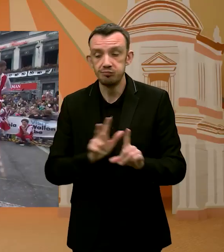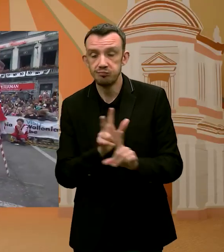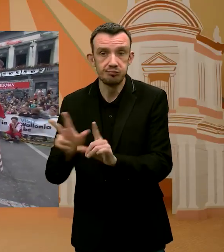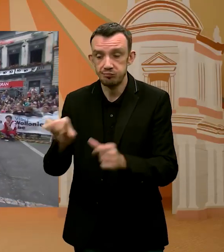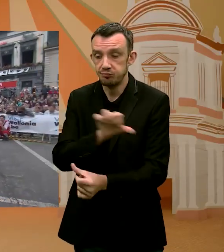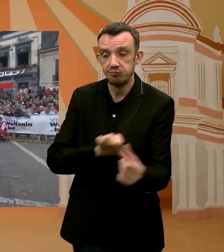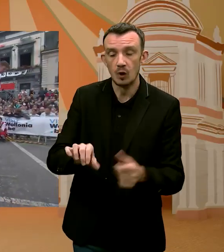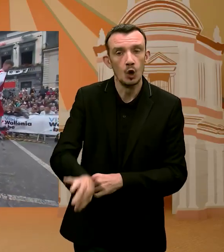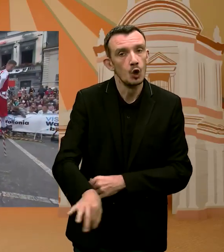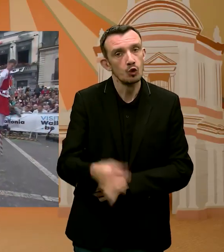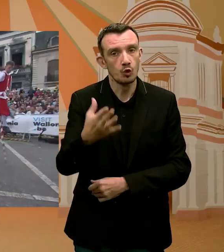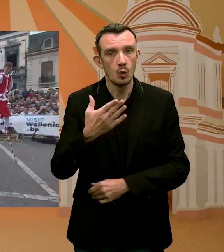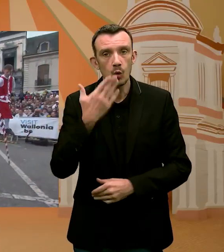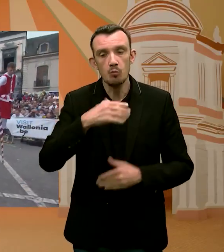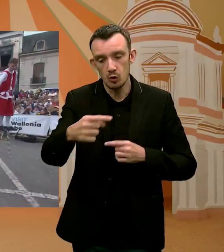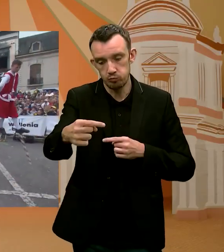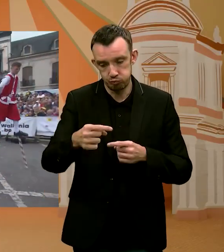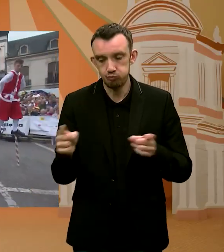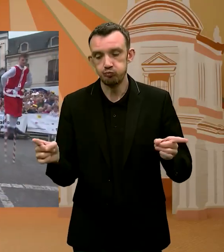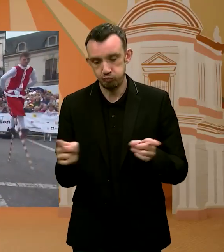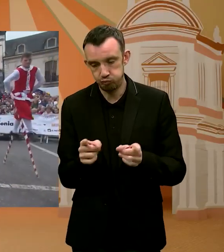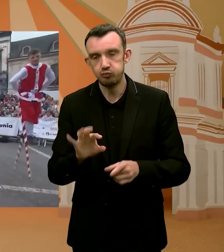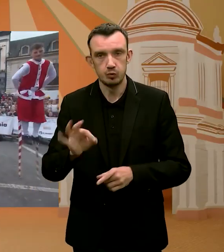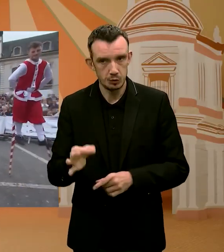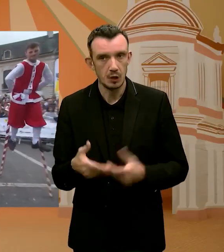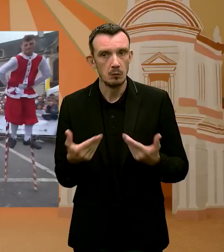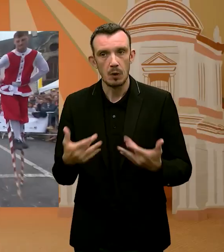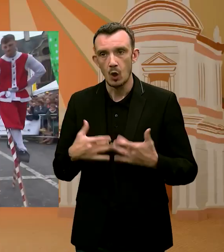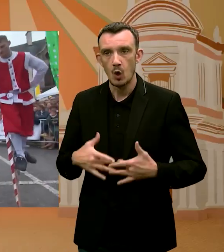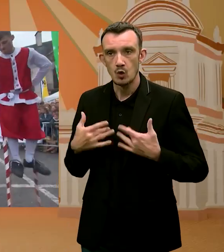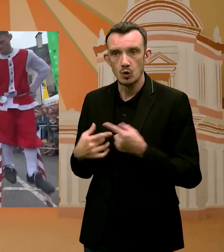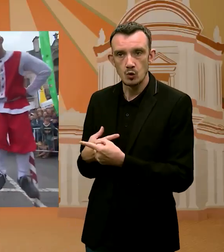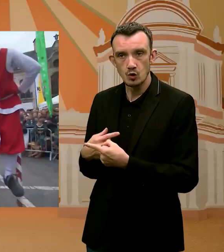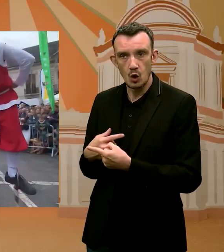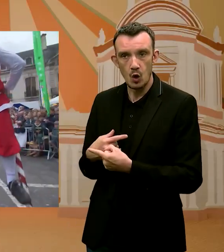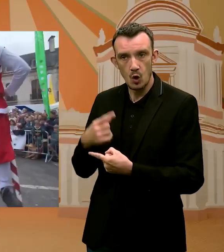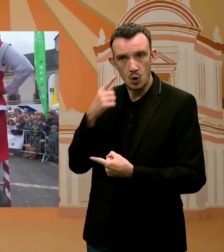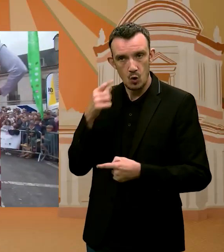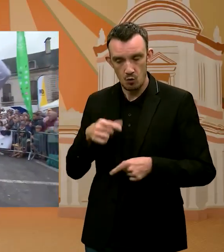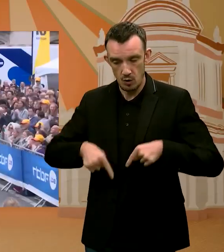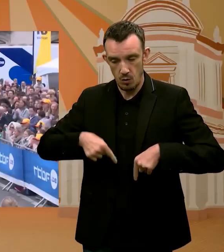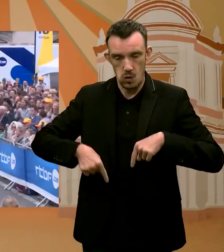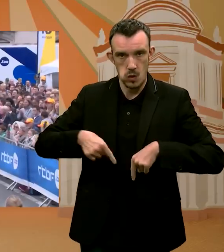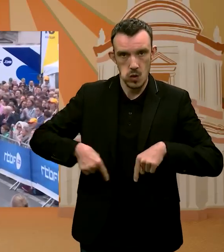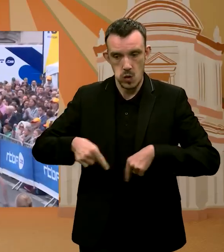fatiguer aussi trop, donc à voir un petit peu. Mais là, Robin, évidemment, essaye, et c'est de bonne guerre, hein, comme on dit, d'un peu esquiver, entre guillemets.